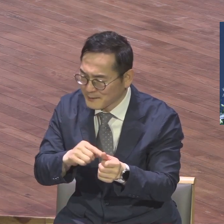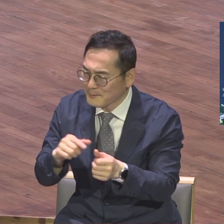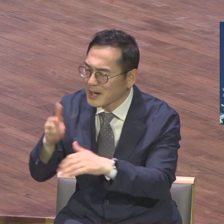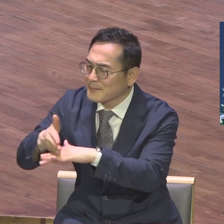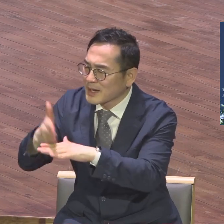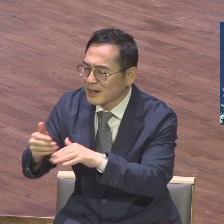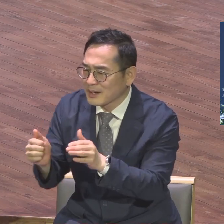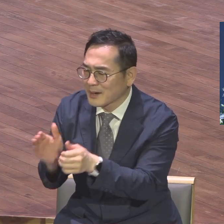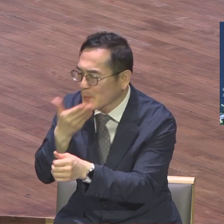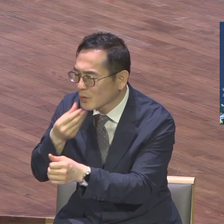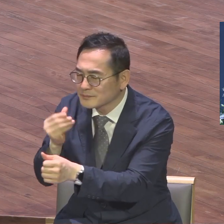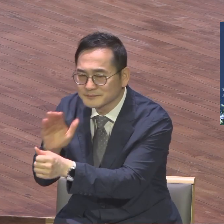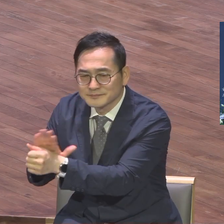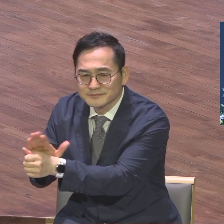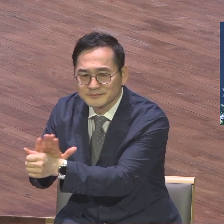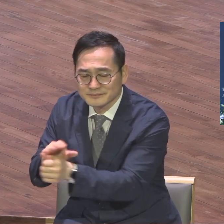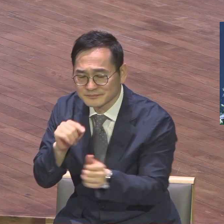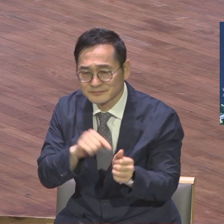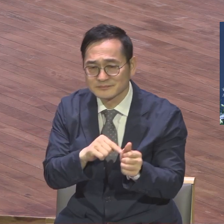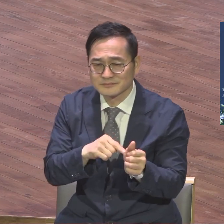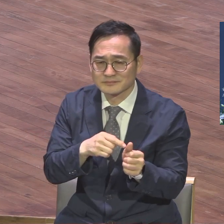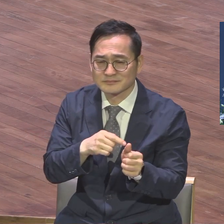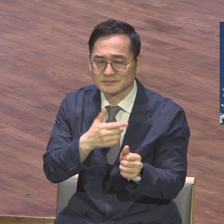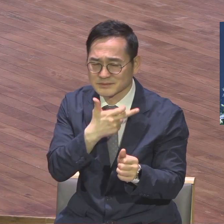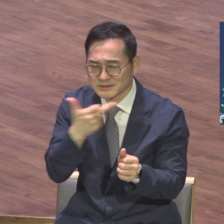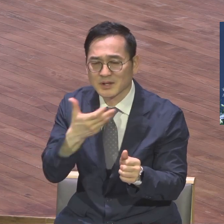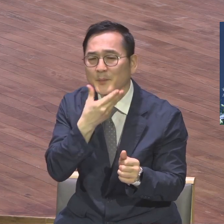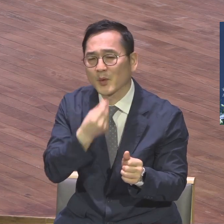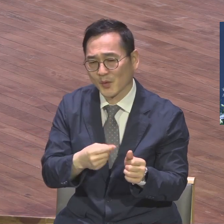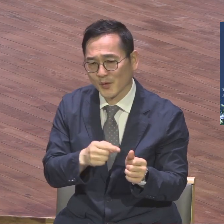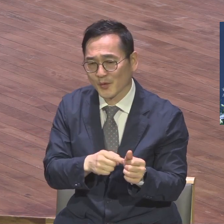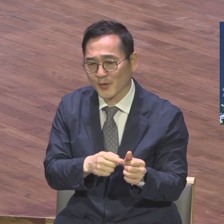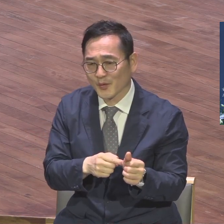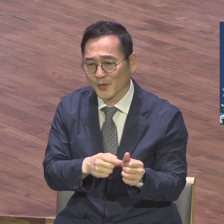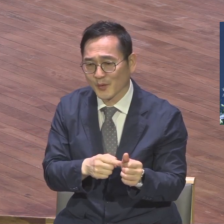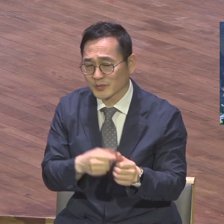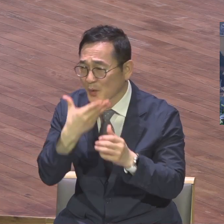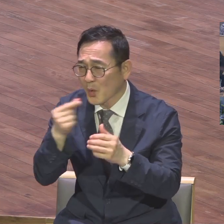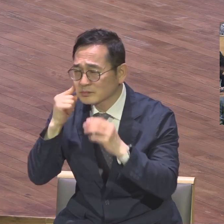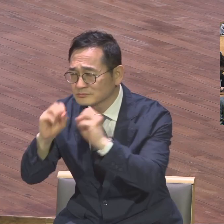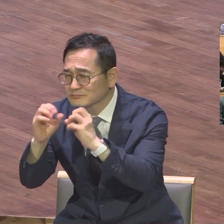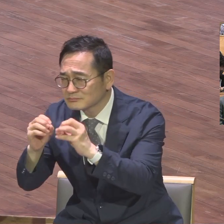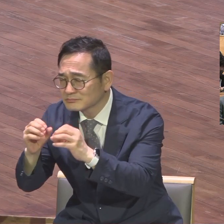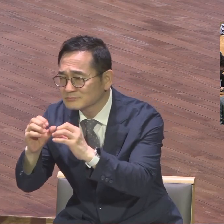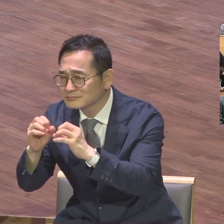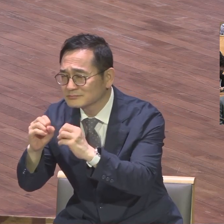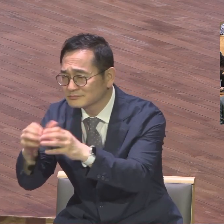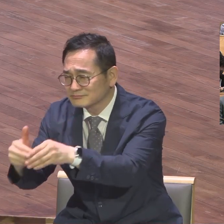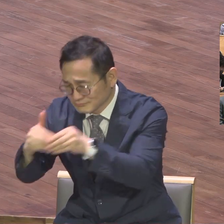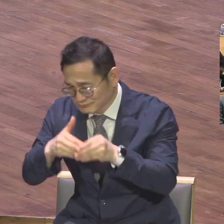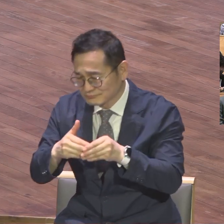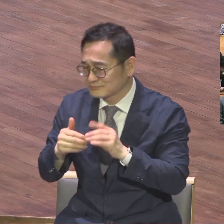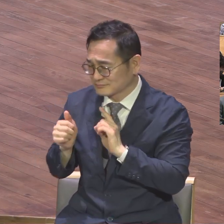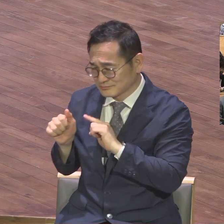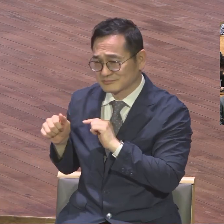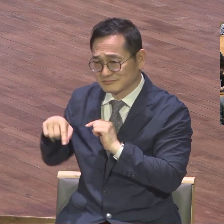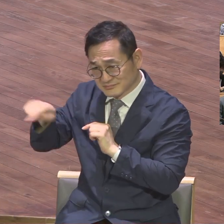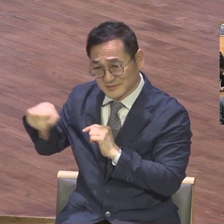복음 전도를 위한 모든 것에 뭐요? 하나님의 상급이 있다. 복음 전도. 저는